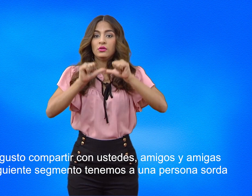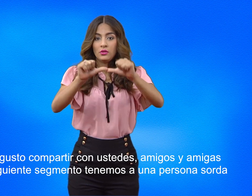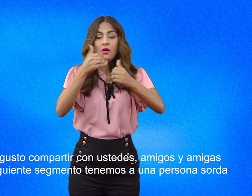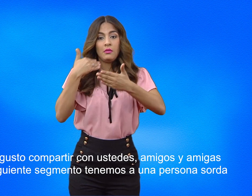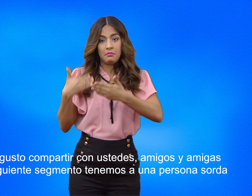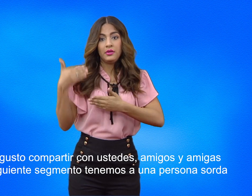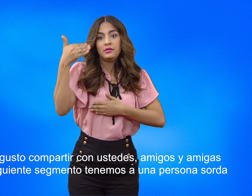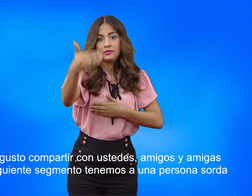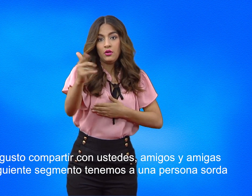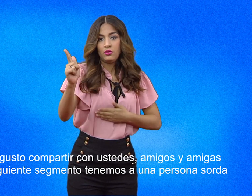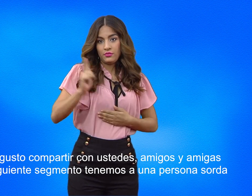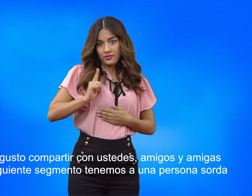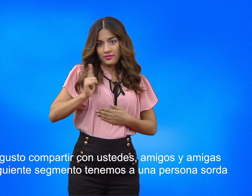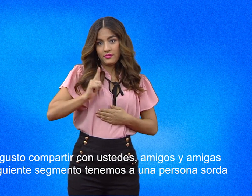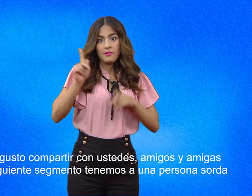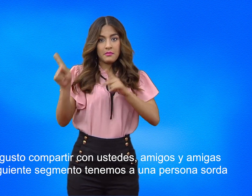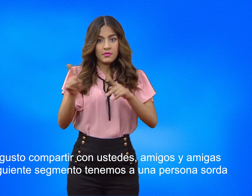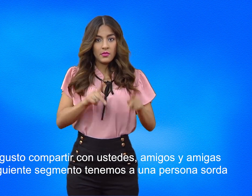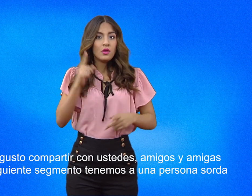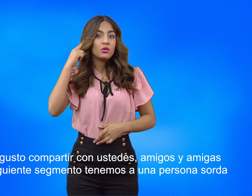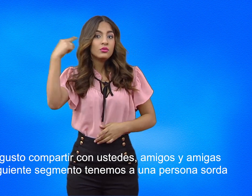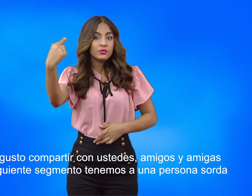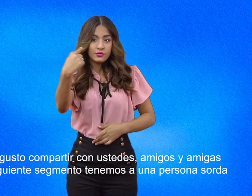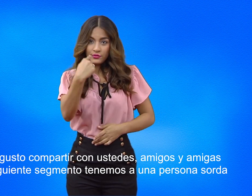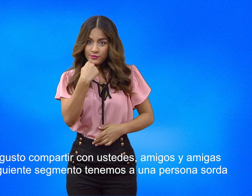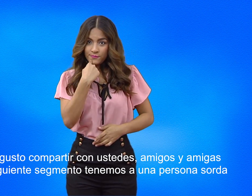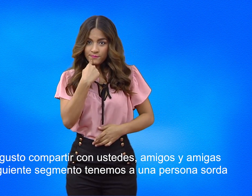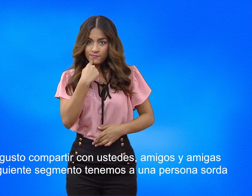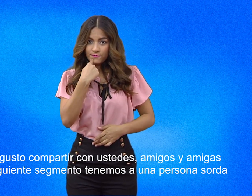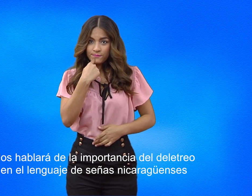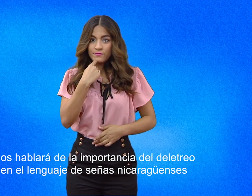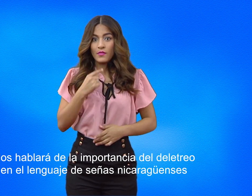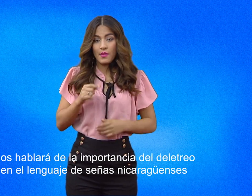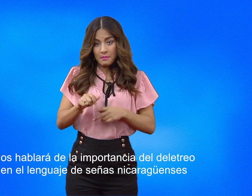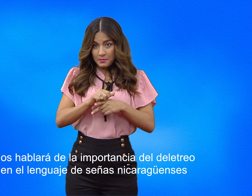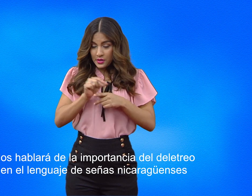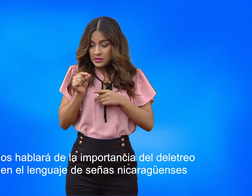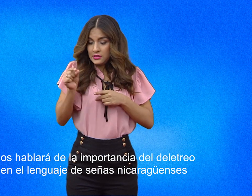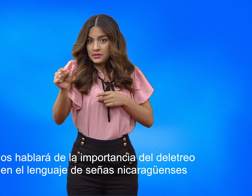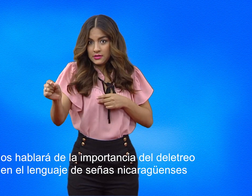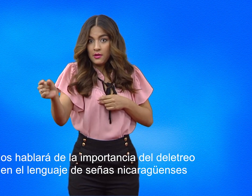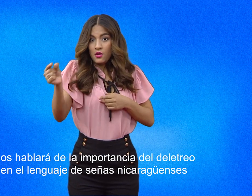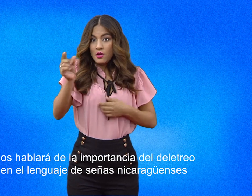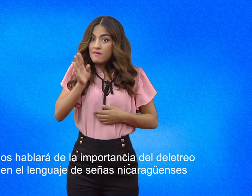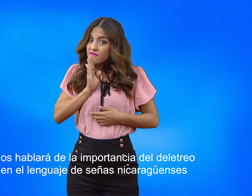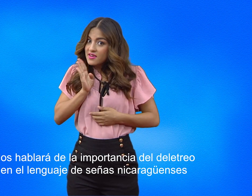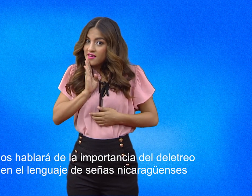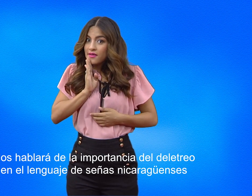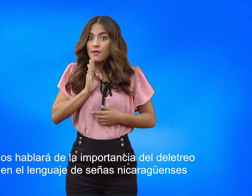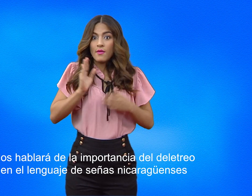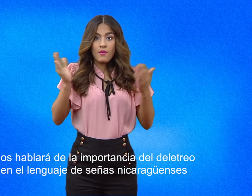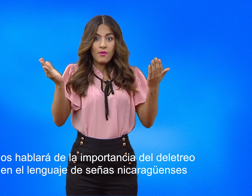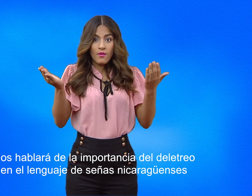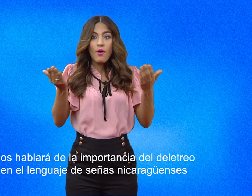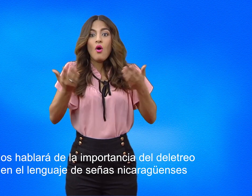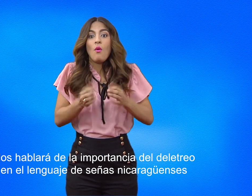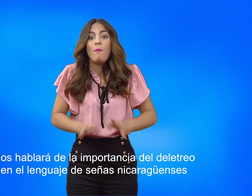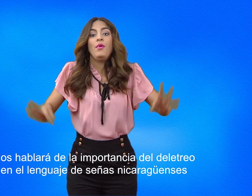segmento tenemos a una persona sorda invitada. Nos hablará de la